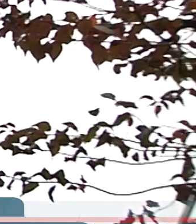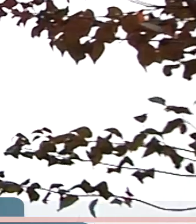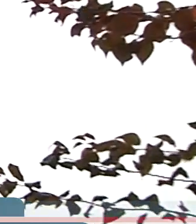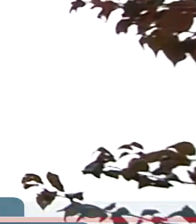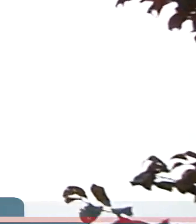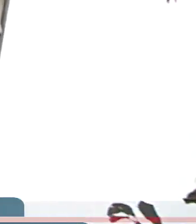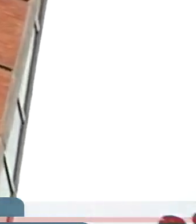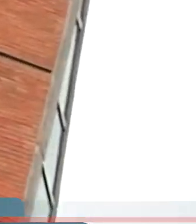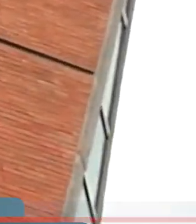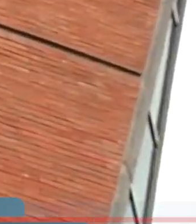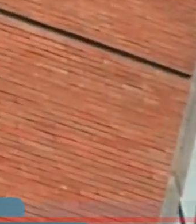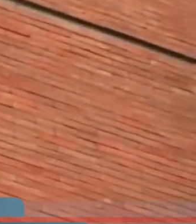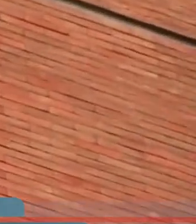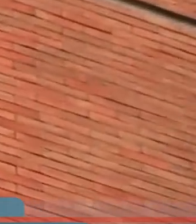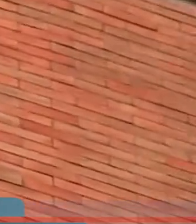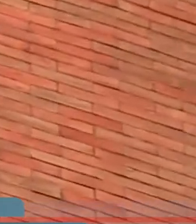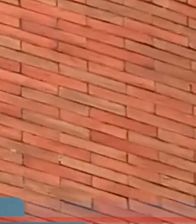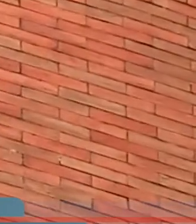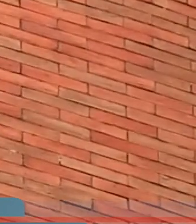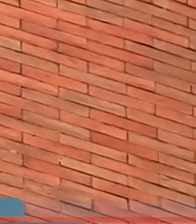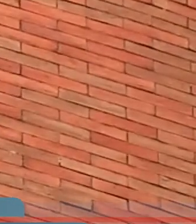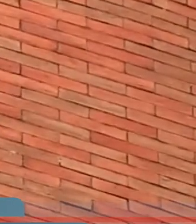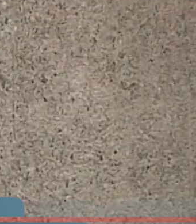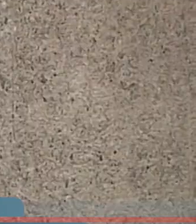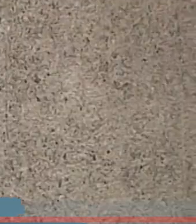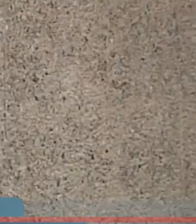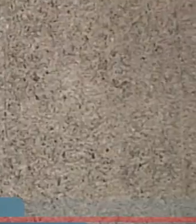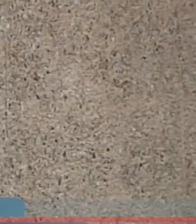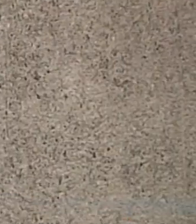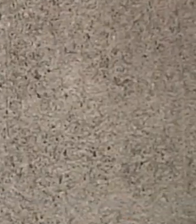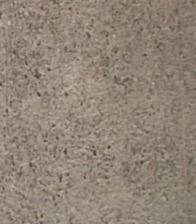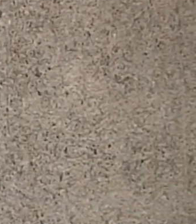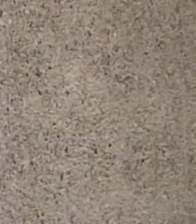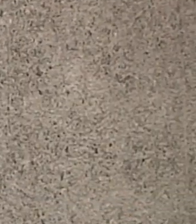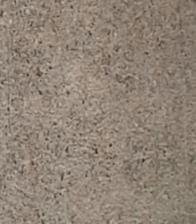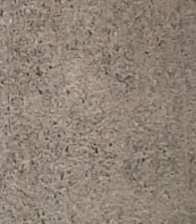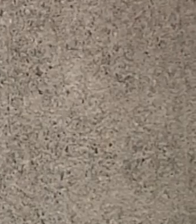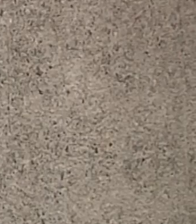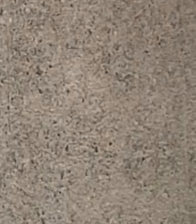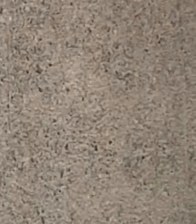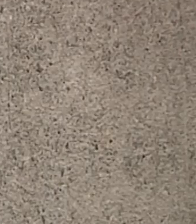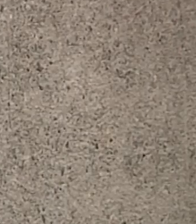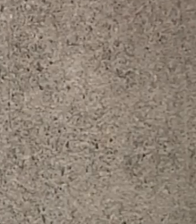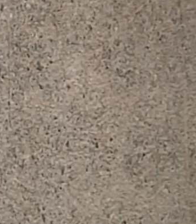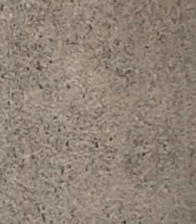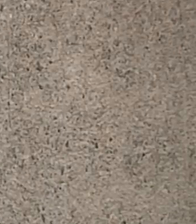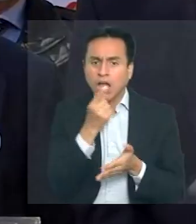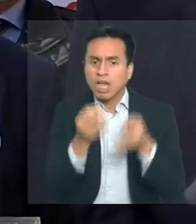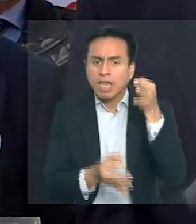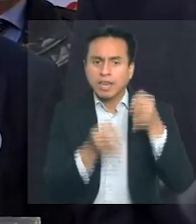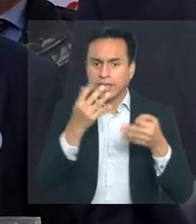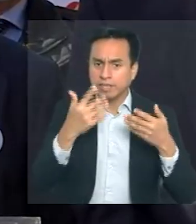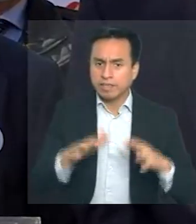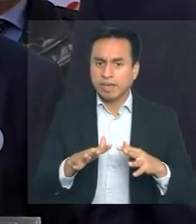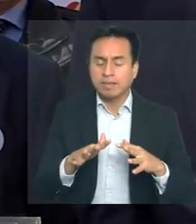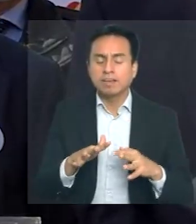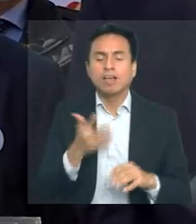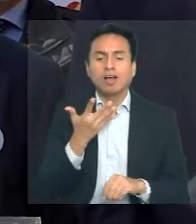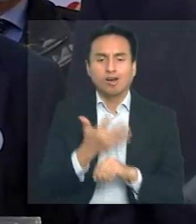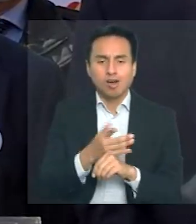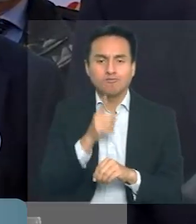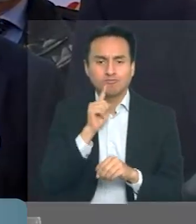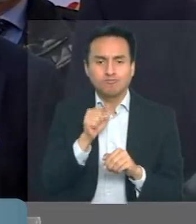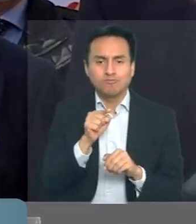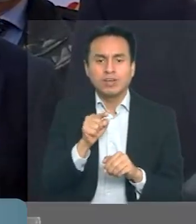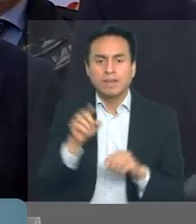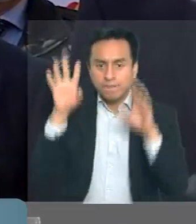la Fiscalía tenía investigaciones en desarrollo. Varias denuncias y querellas disponibles en la cual